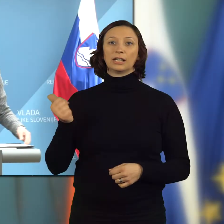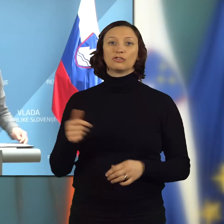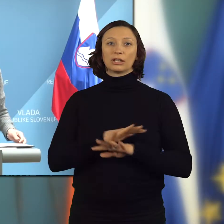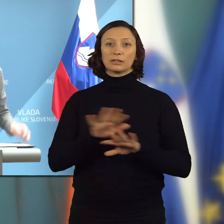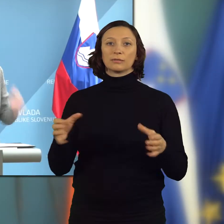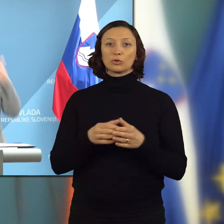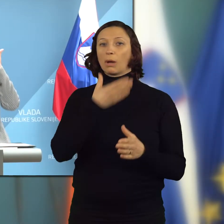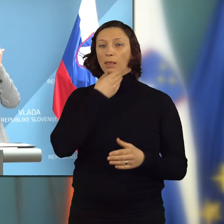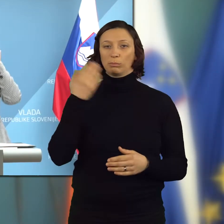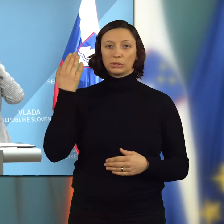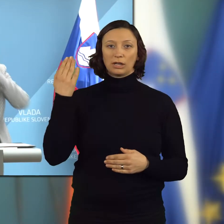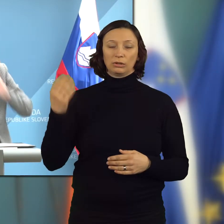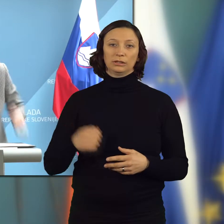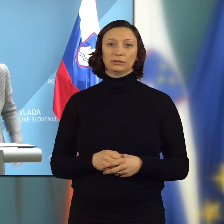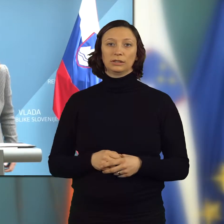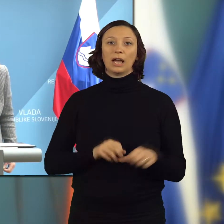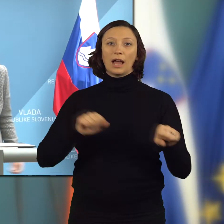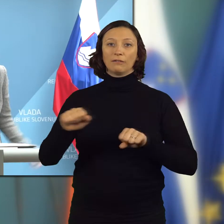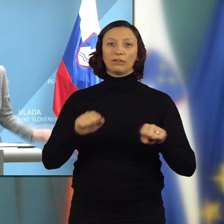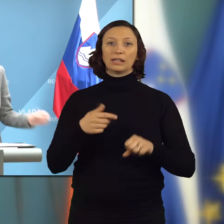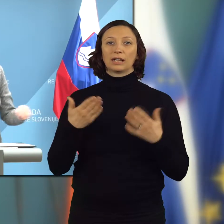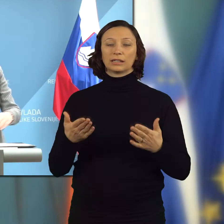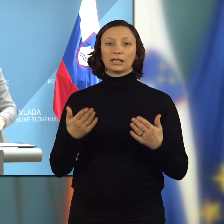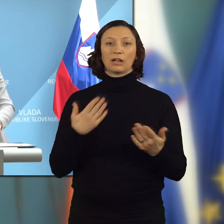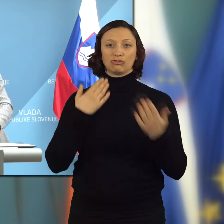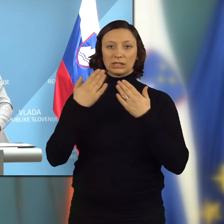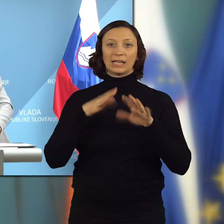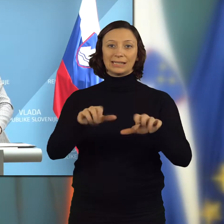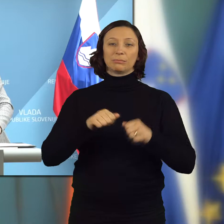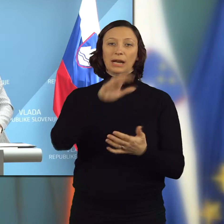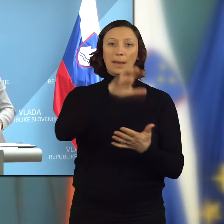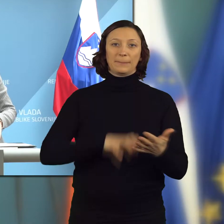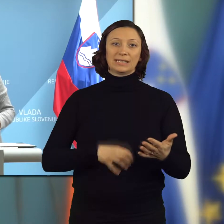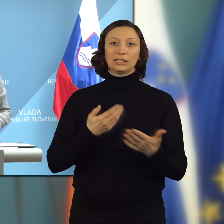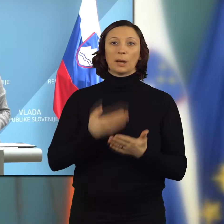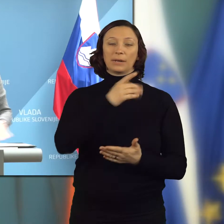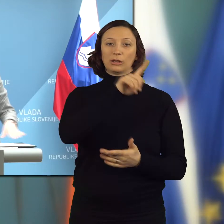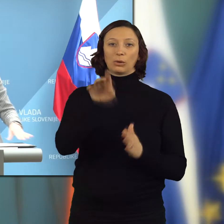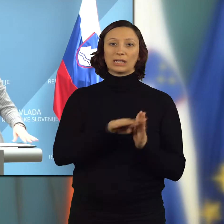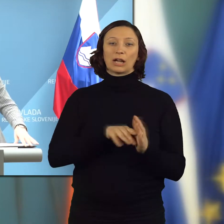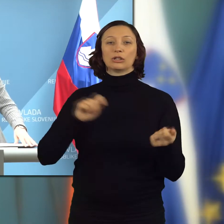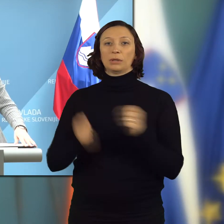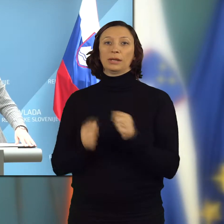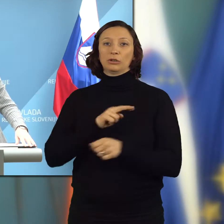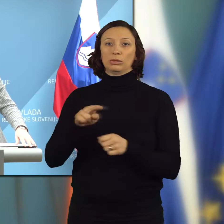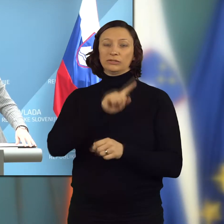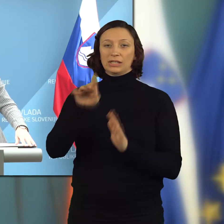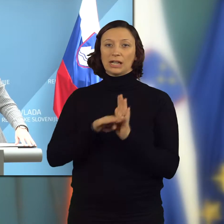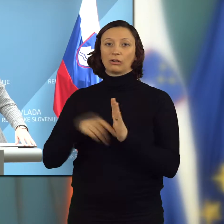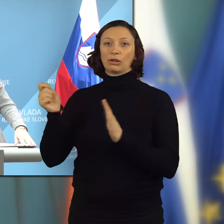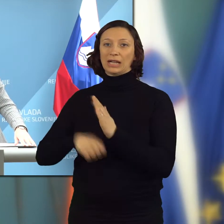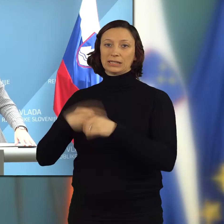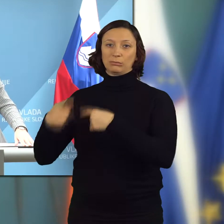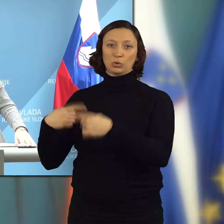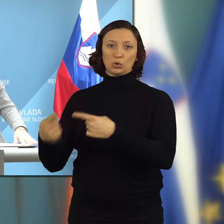Še enkrat vseh skupaj lep pozdrav. Vlada je na današnji seji sprejela besedilo predloga zakona o spremembah in dopolnitvah zakona o